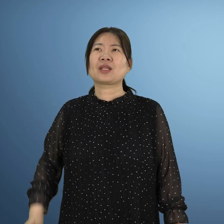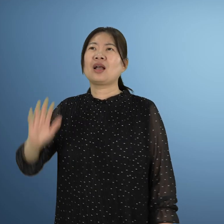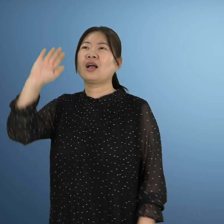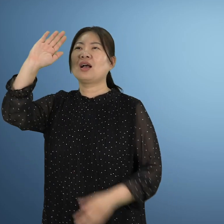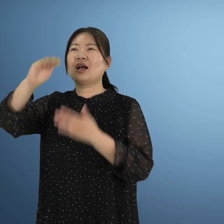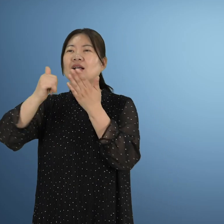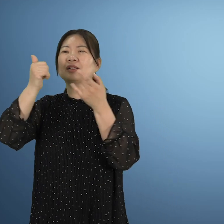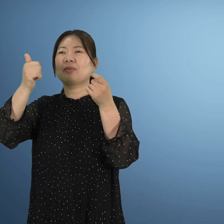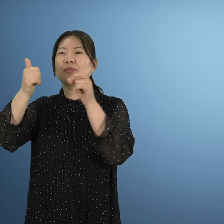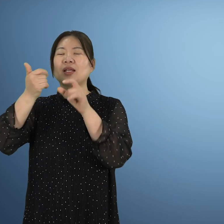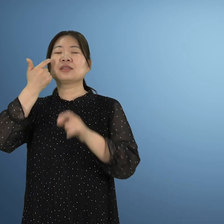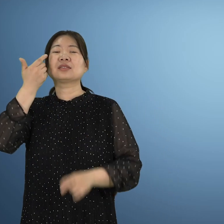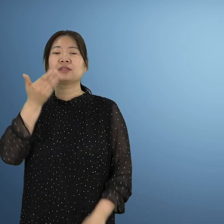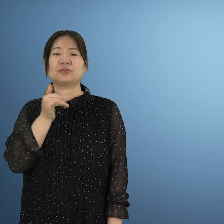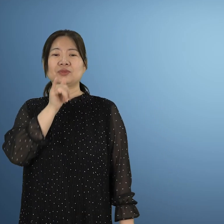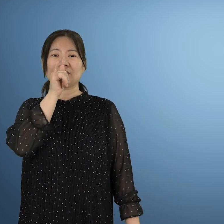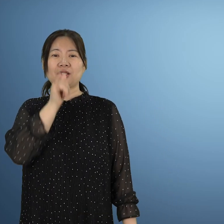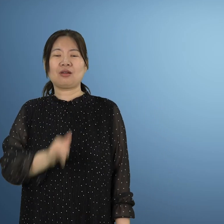하나님 앞에 질문하는 거예요.